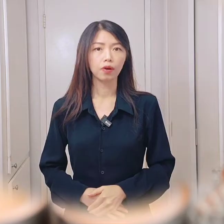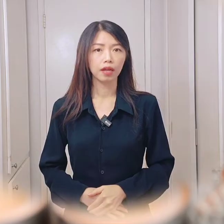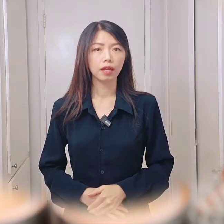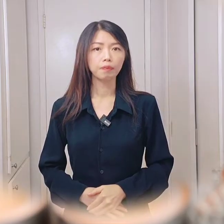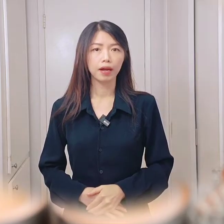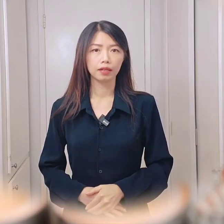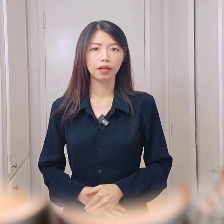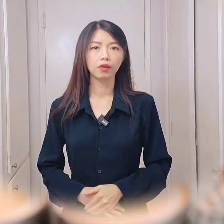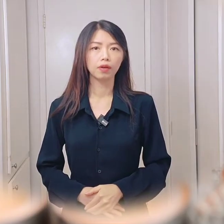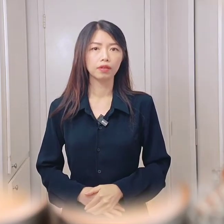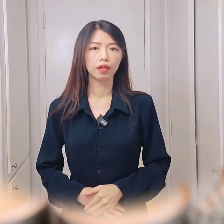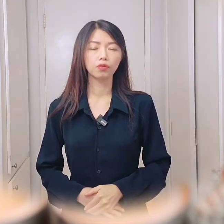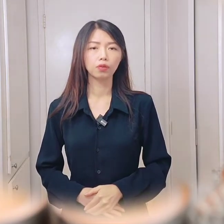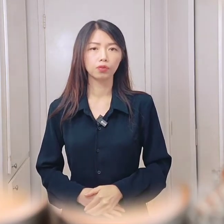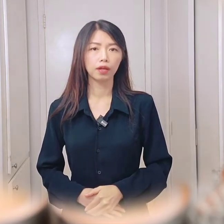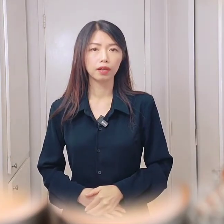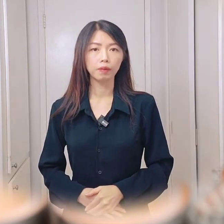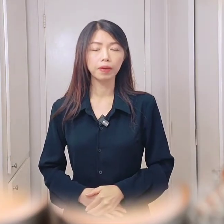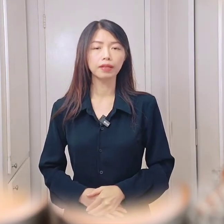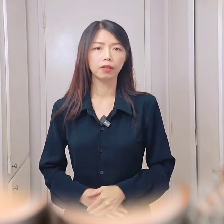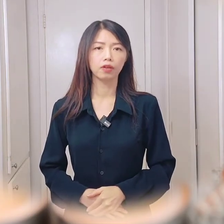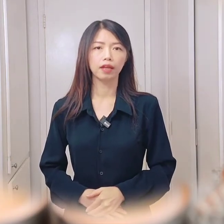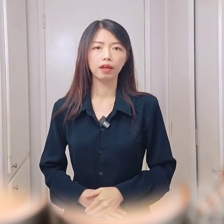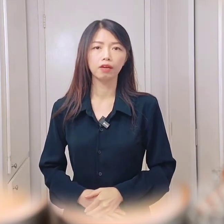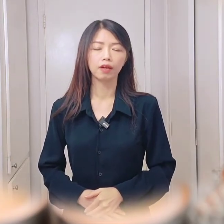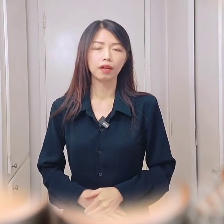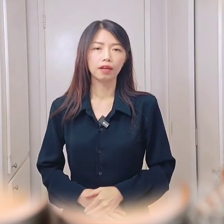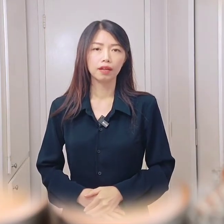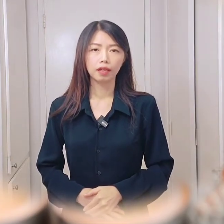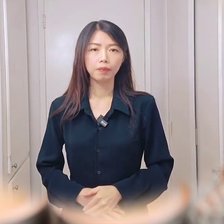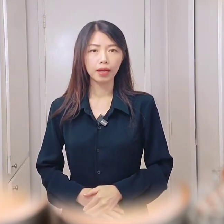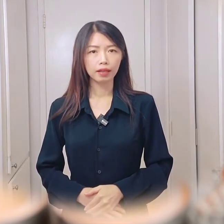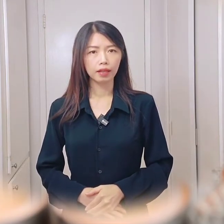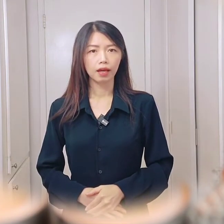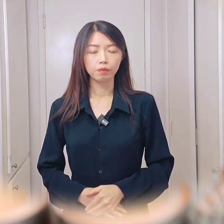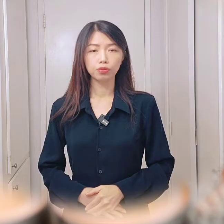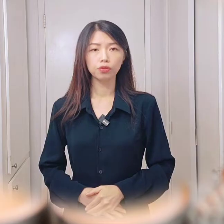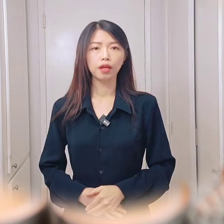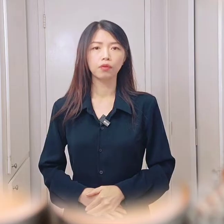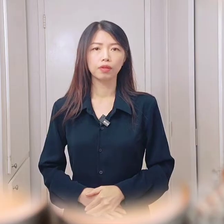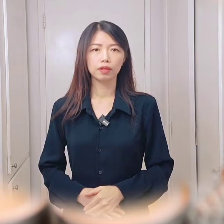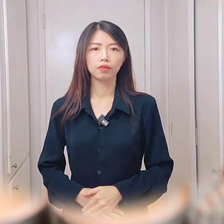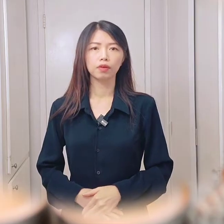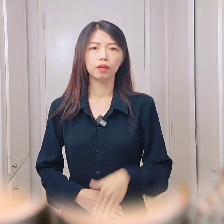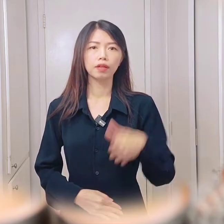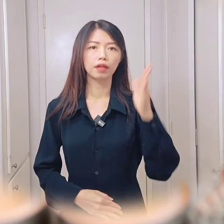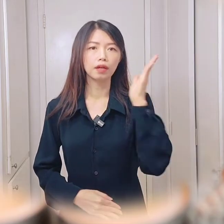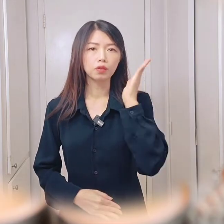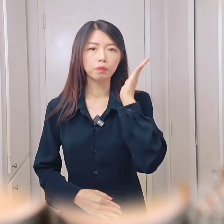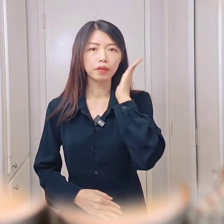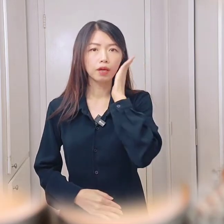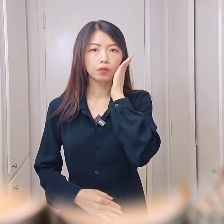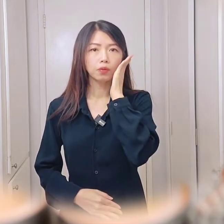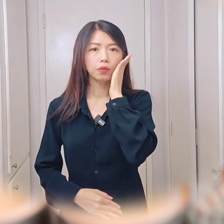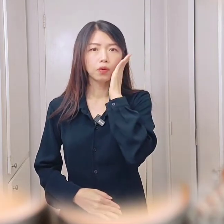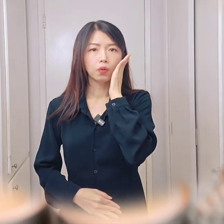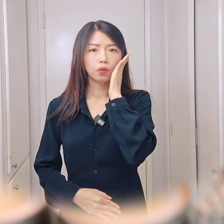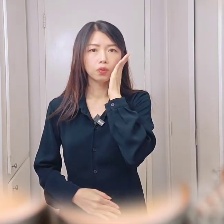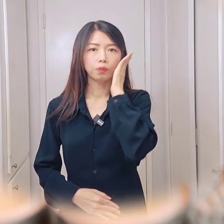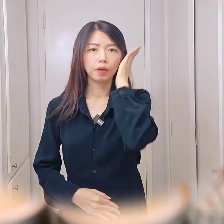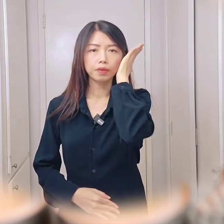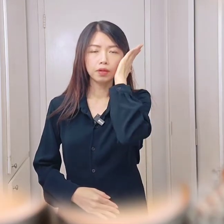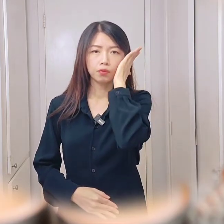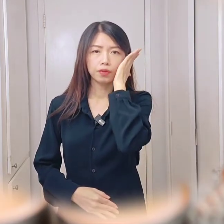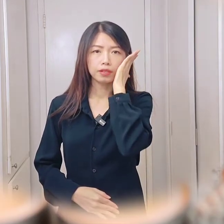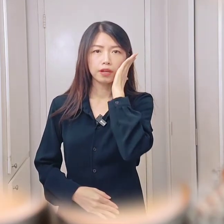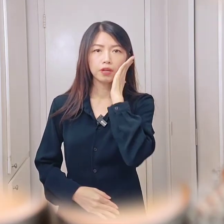뜻의 수어에 밝다라고 하는 뜻의 수어 두 개를 합한 단어인데요. 일단 파라타, 푸르다라고 하는 뜻의 수어는 손바닥으로